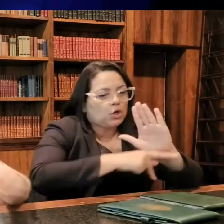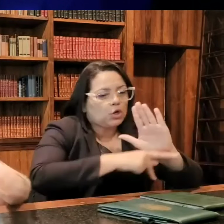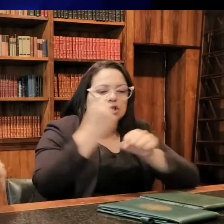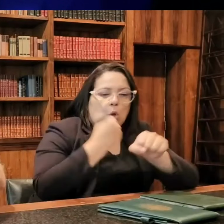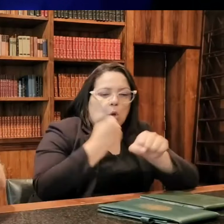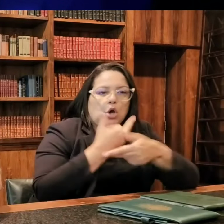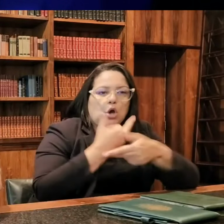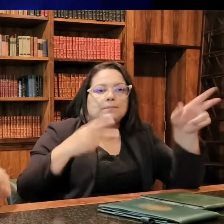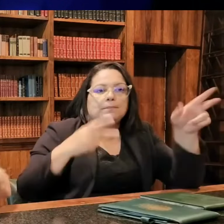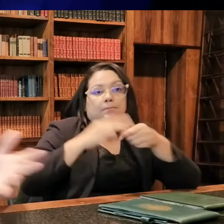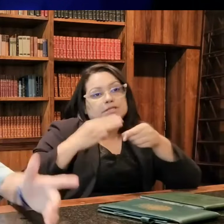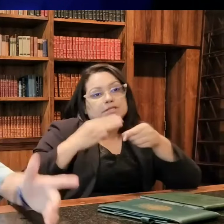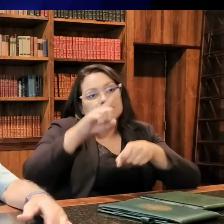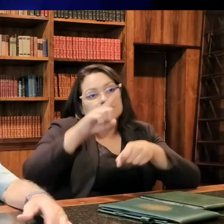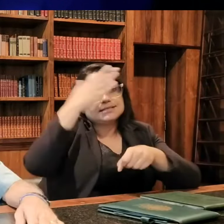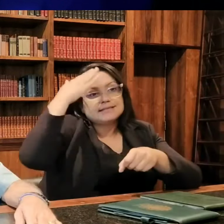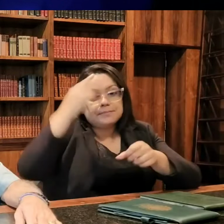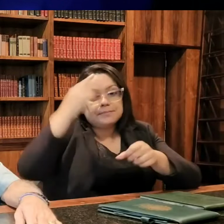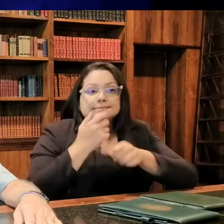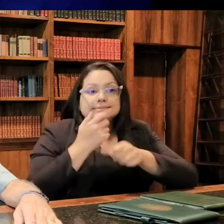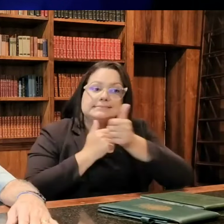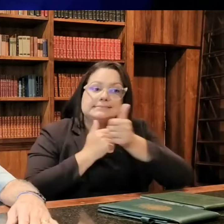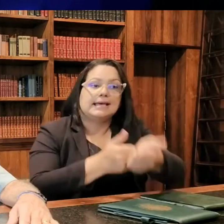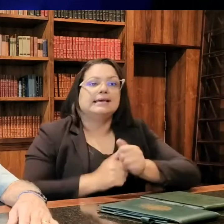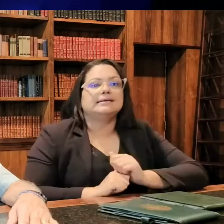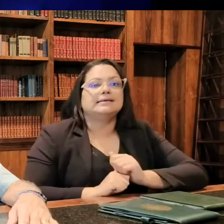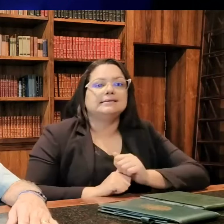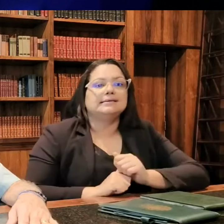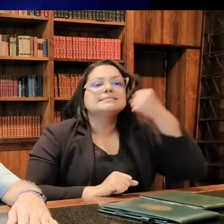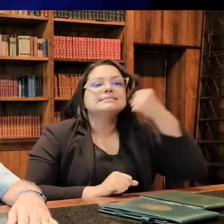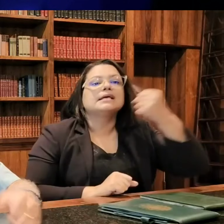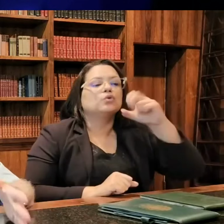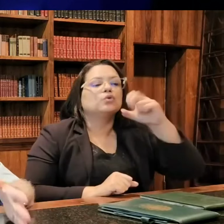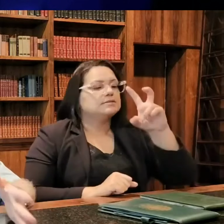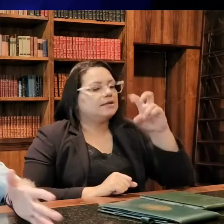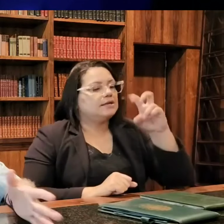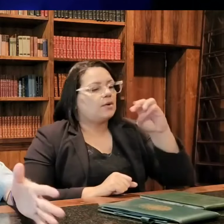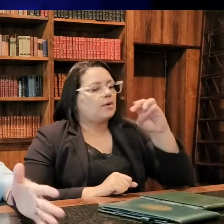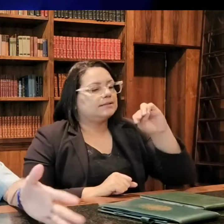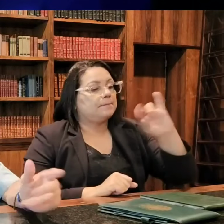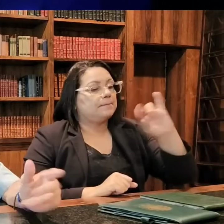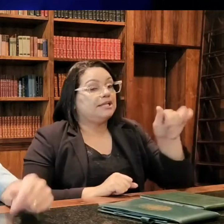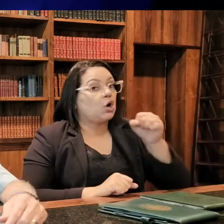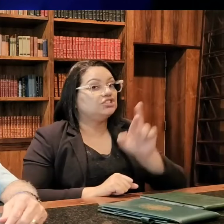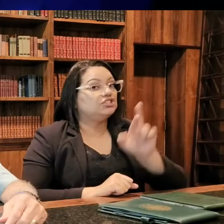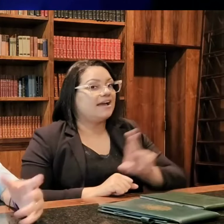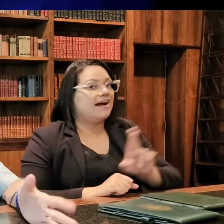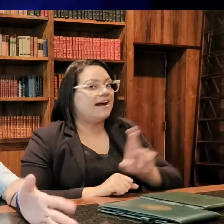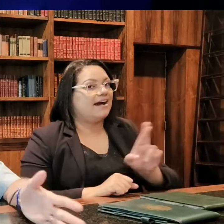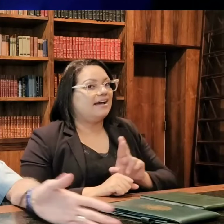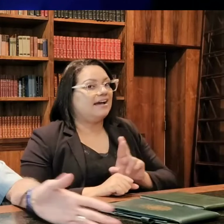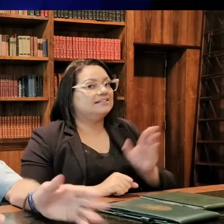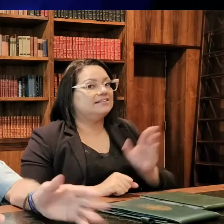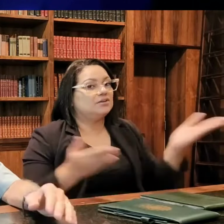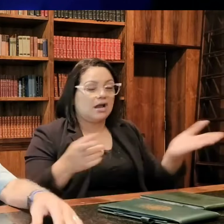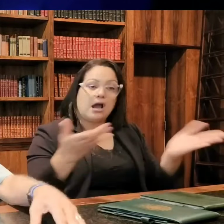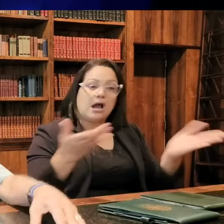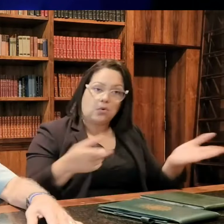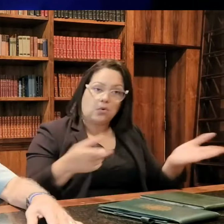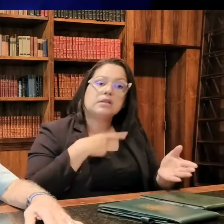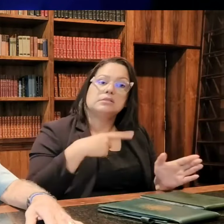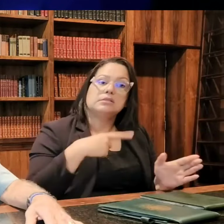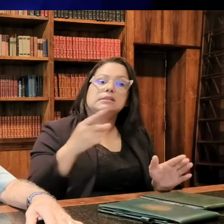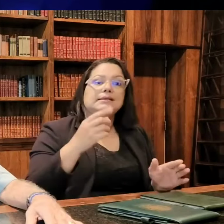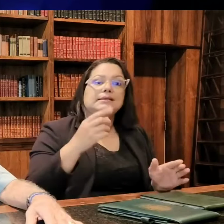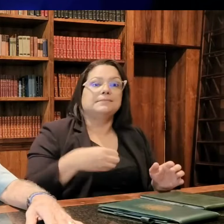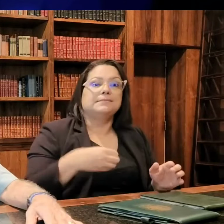O senador tem em torno de 50 milhões de reais. Não temos um Senado mais conservador, uma Câmara mais conservadora